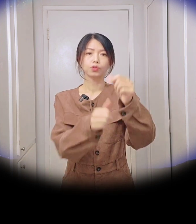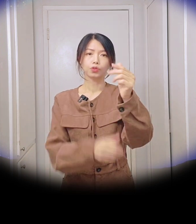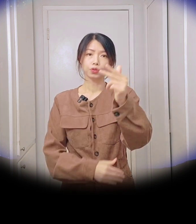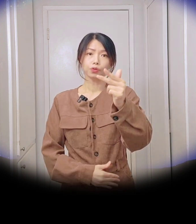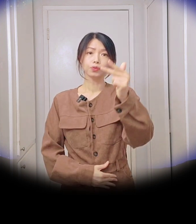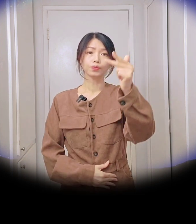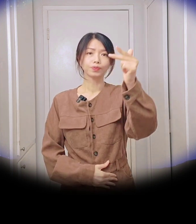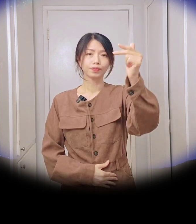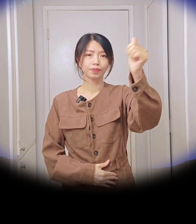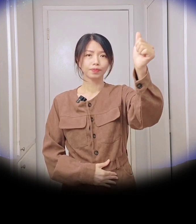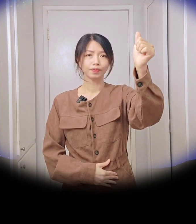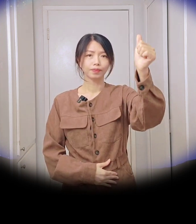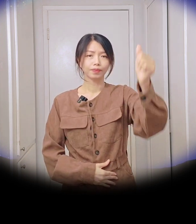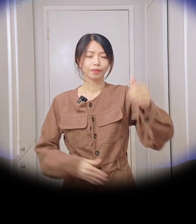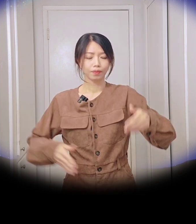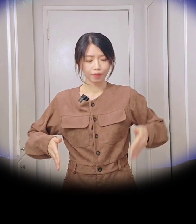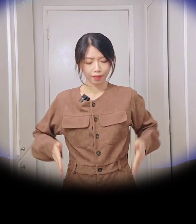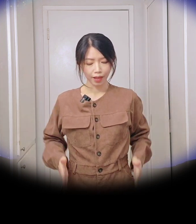구주